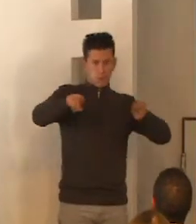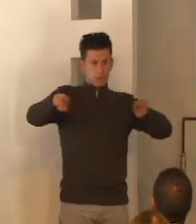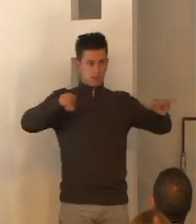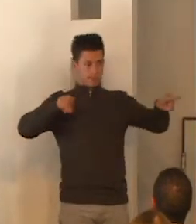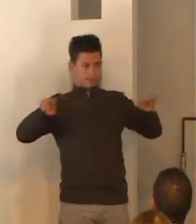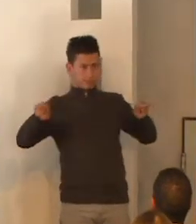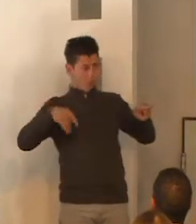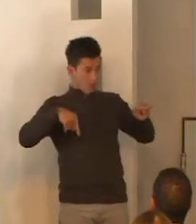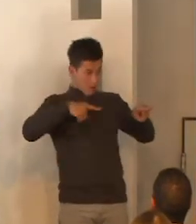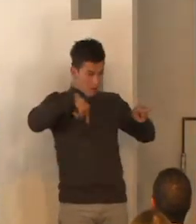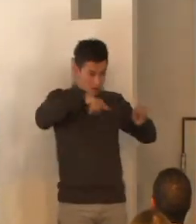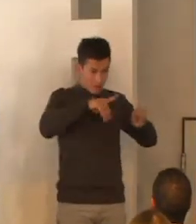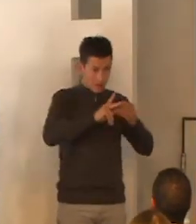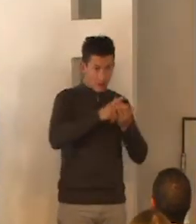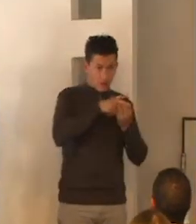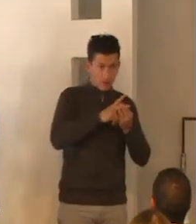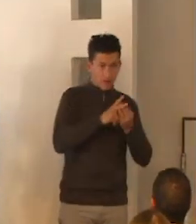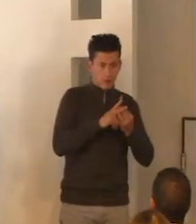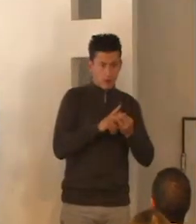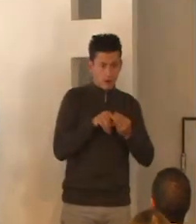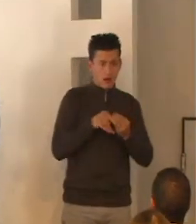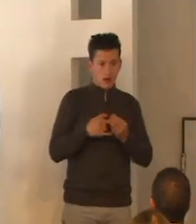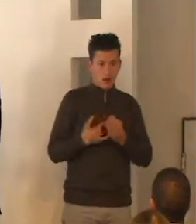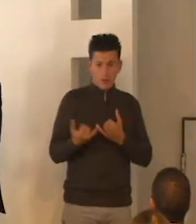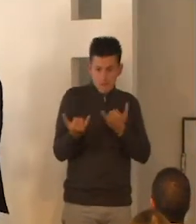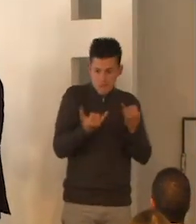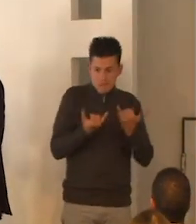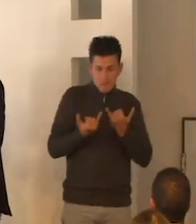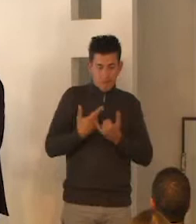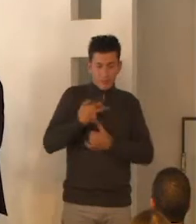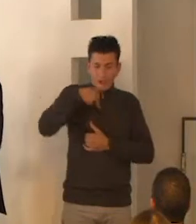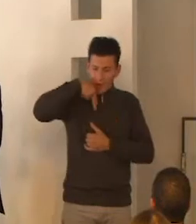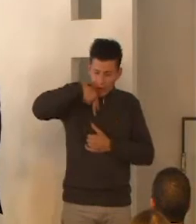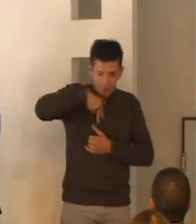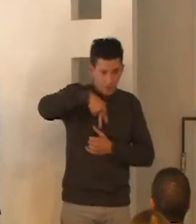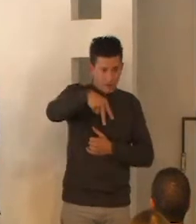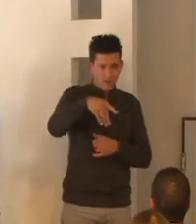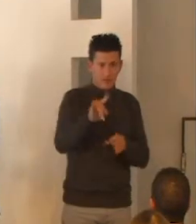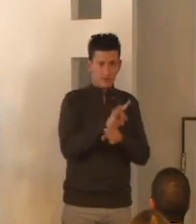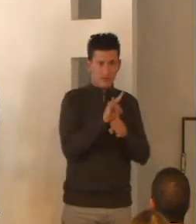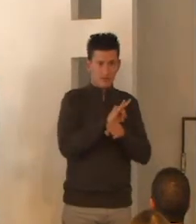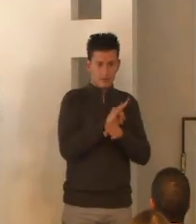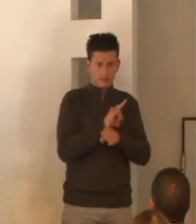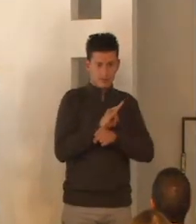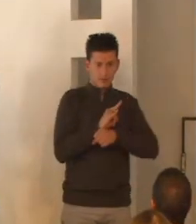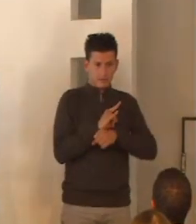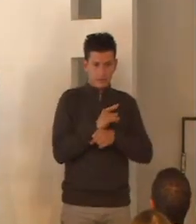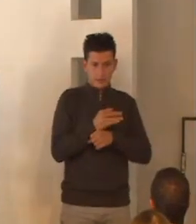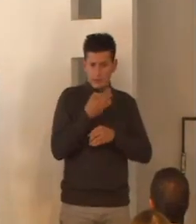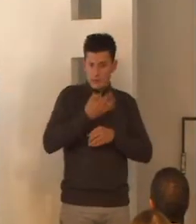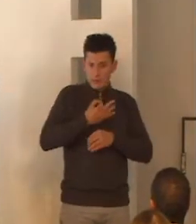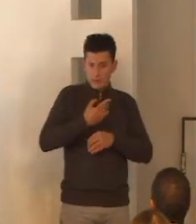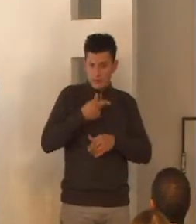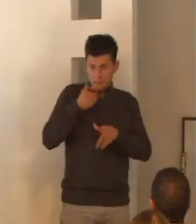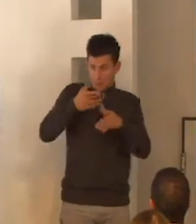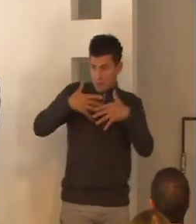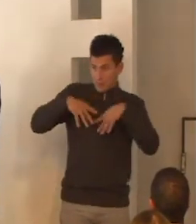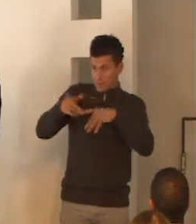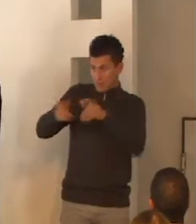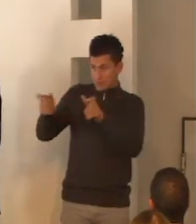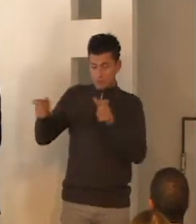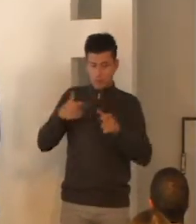tipo de herramientas que permanentemente y casi sin darnos cuenta nosotros utilizamos